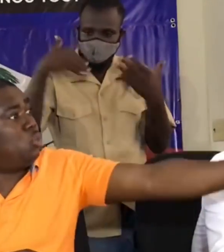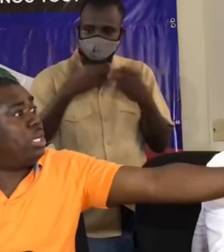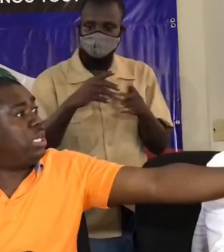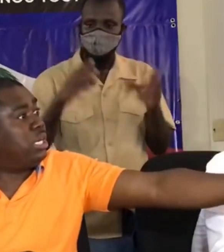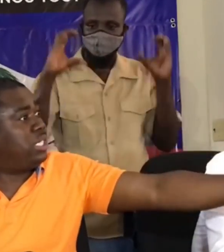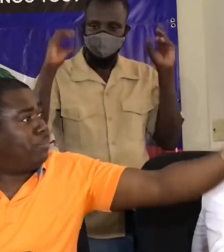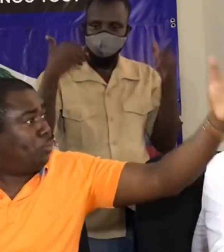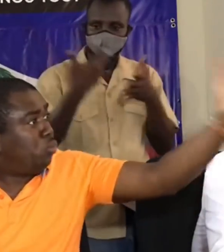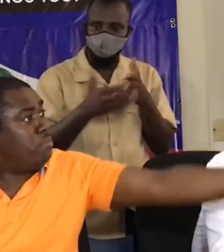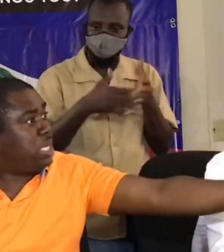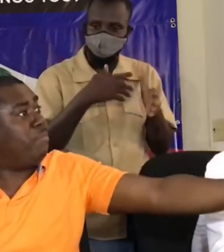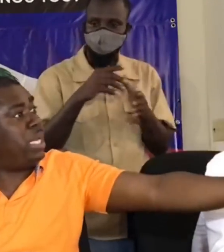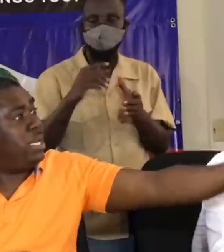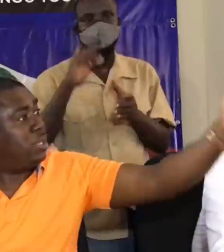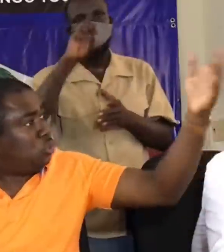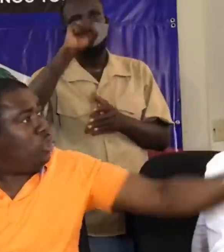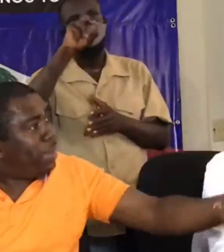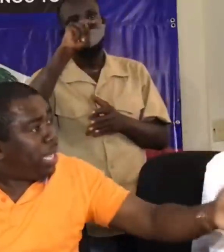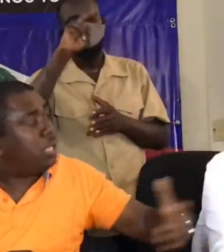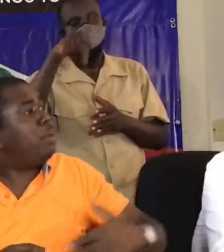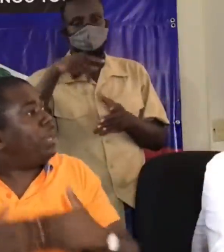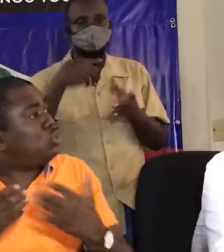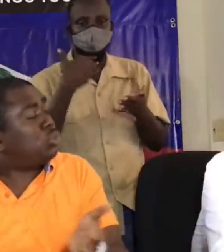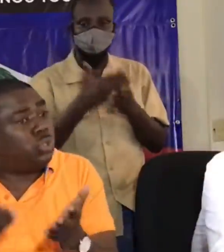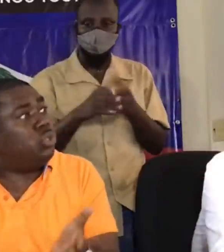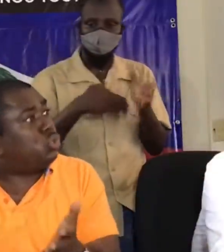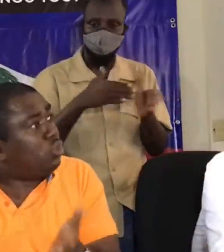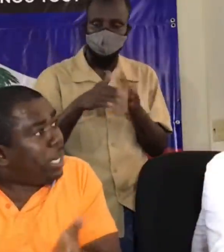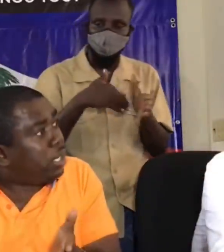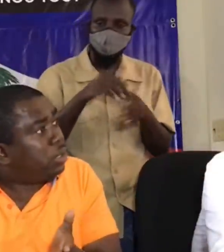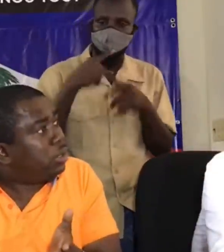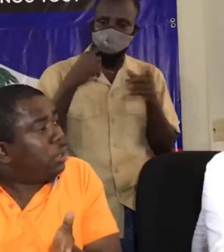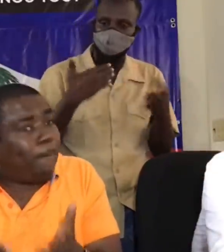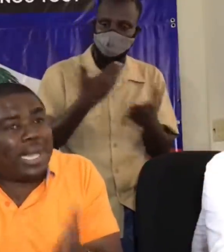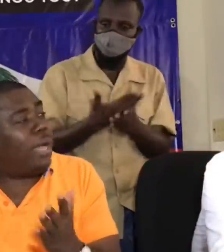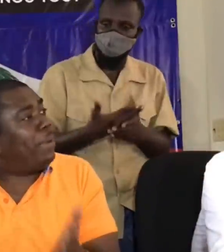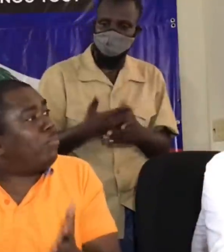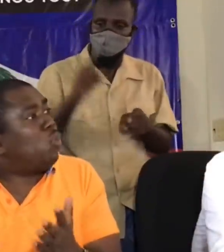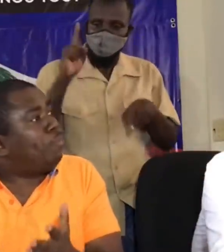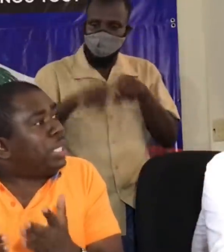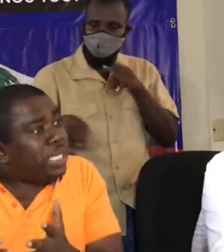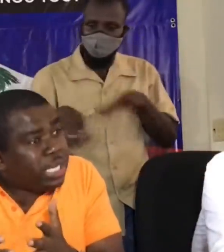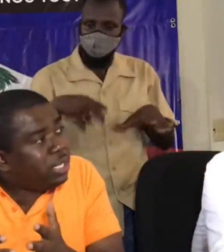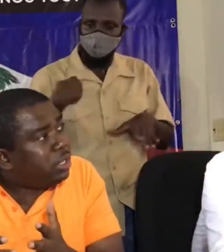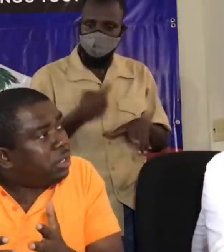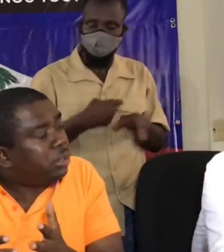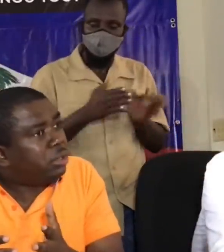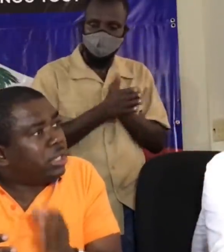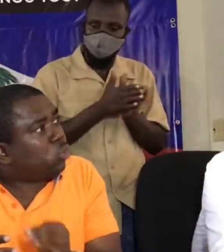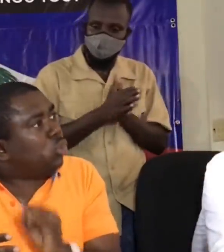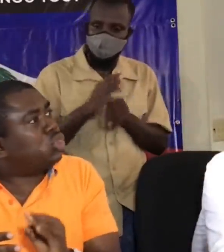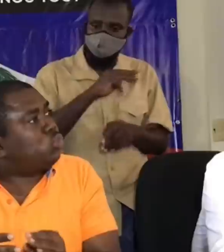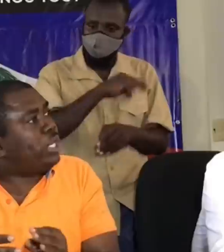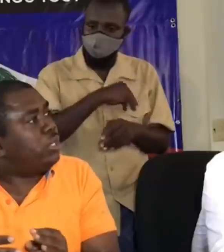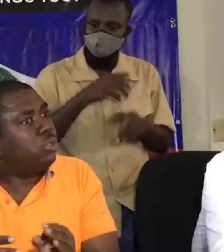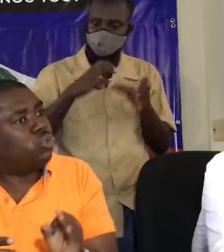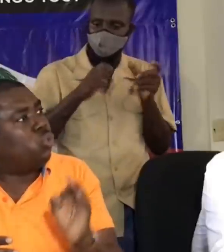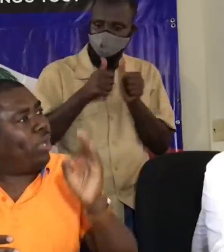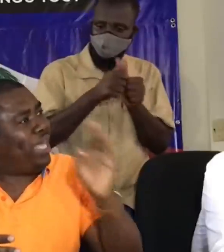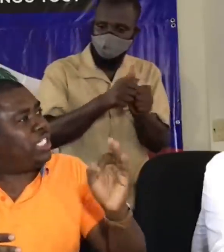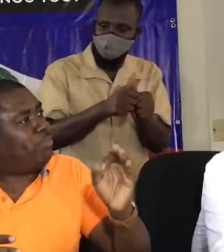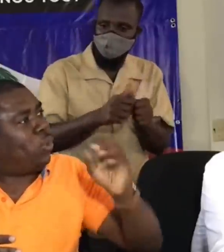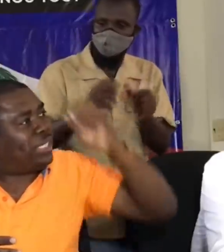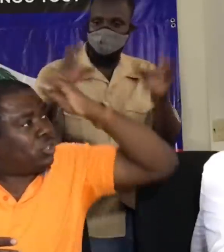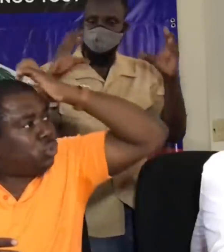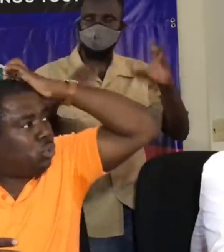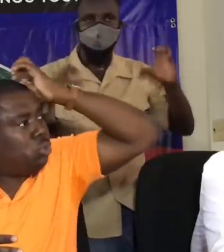ou même qui déjà abonné avec la chaîne là, ou même qui peut le partager, et sans oublier, ou même qui peut le quitter un commentaire, ou même qui déjà